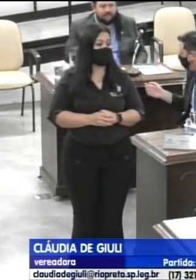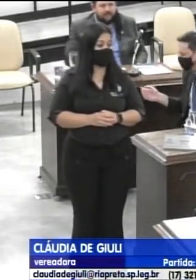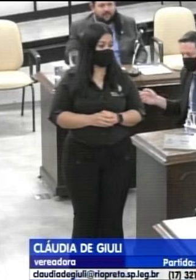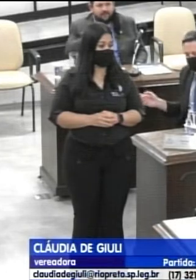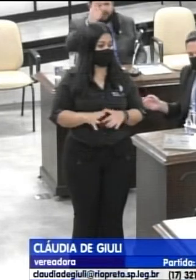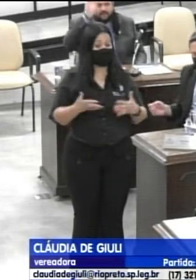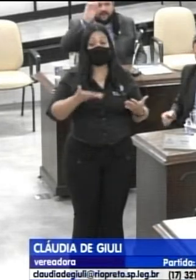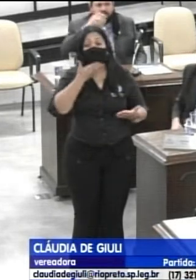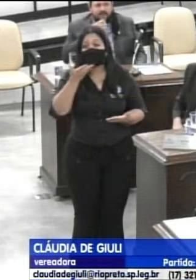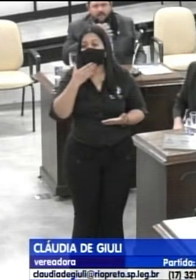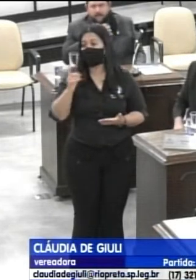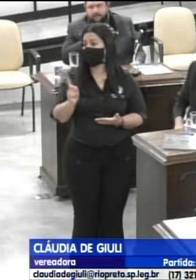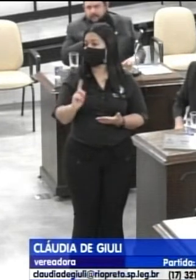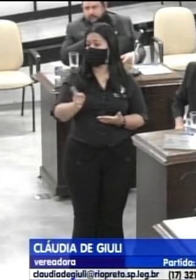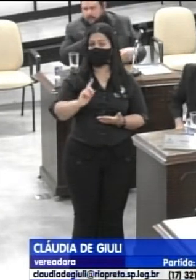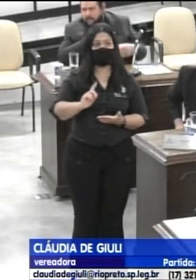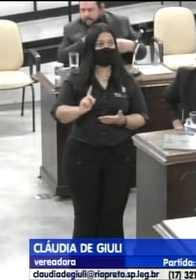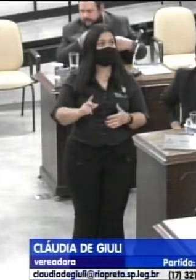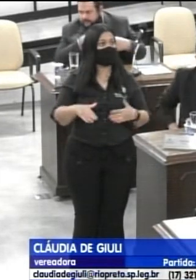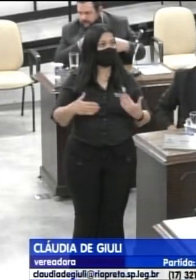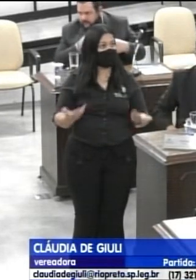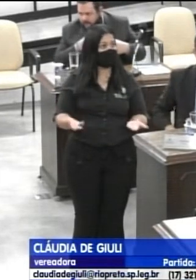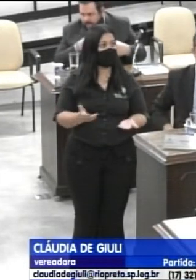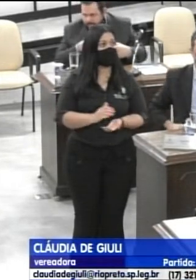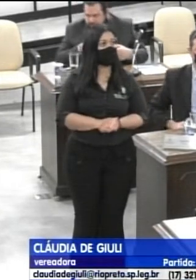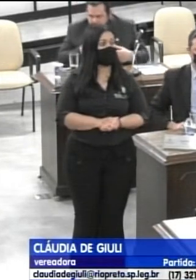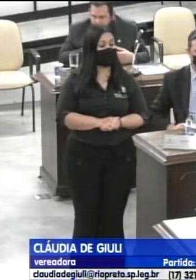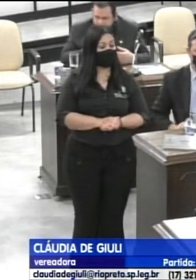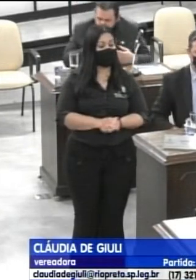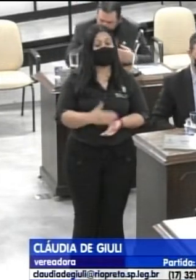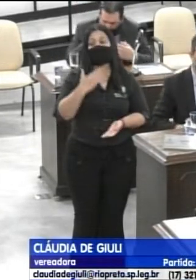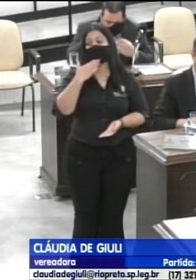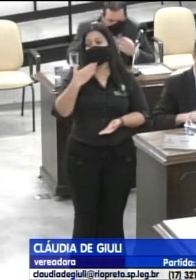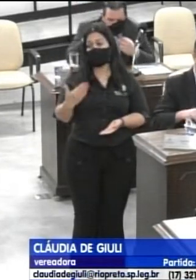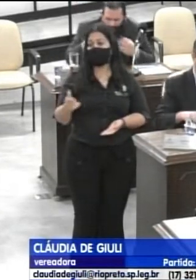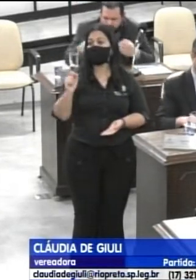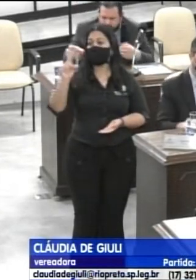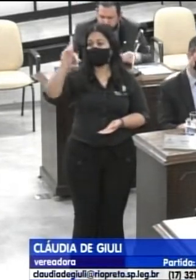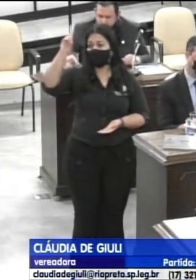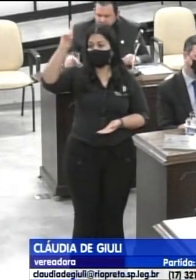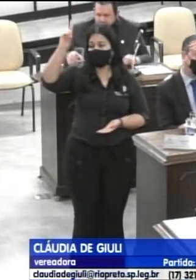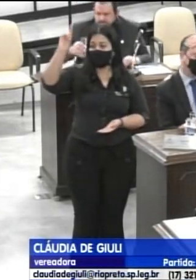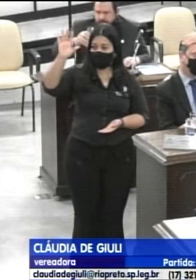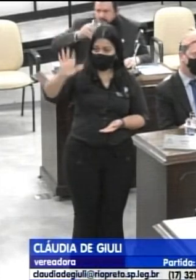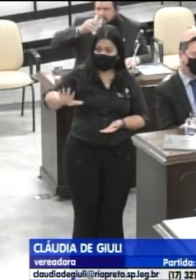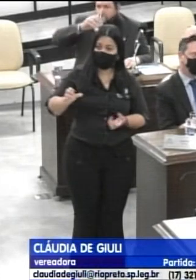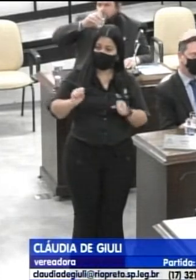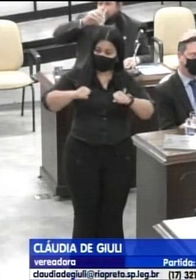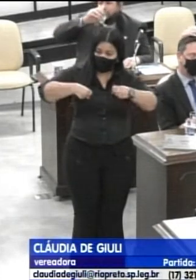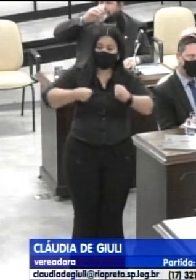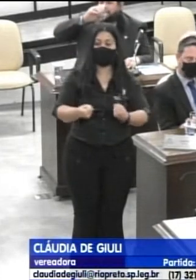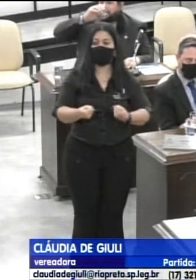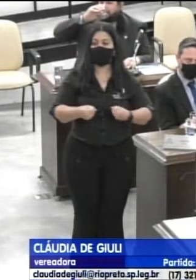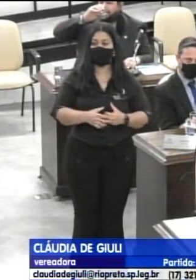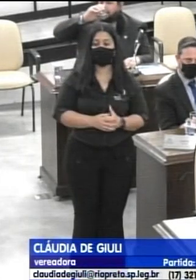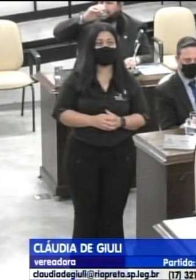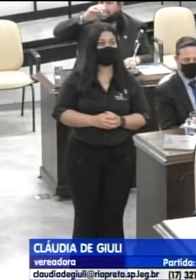fácil estar no teu lugar. Então, assim, a única coisa que eu peço é para Deus te dar muita força nessa hora.